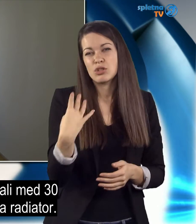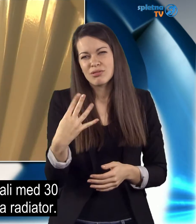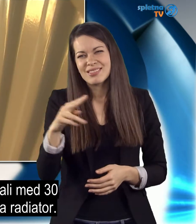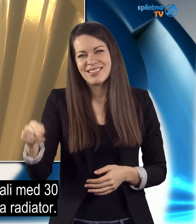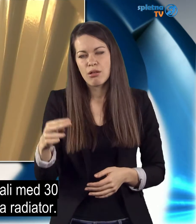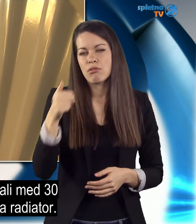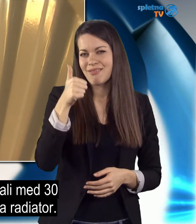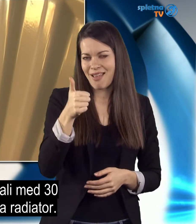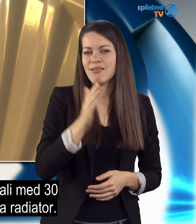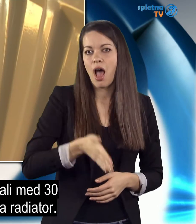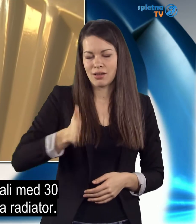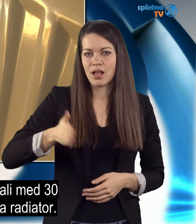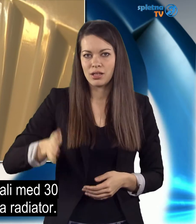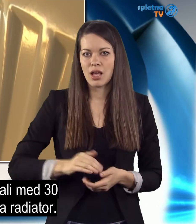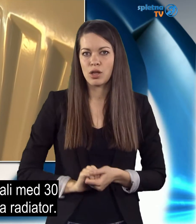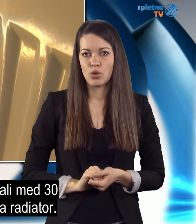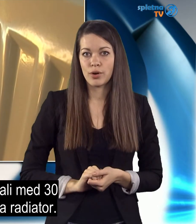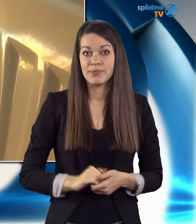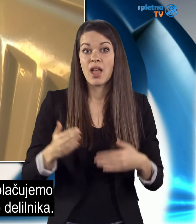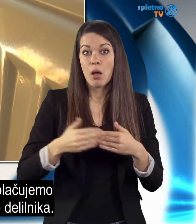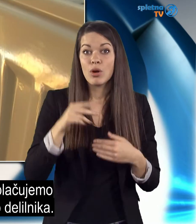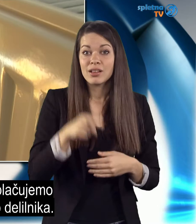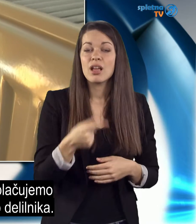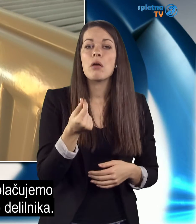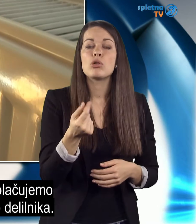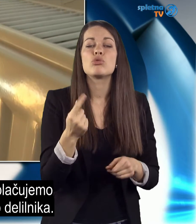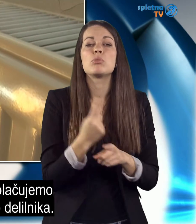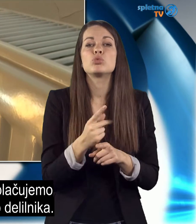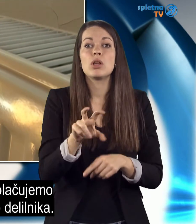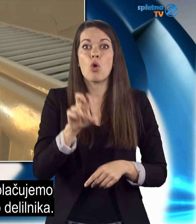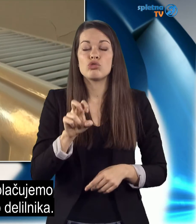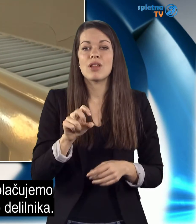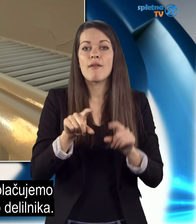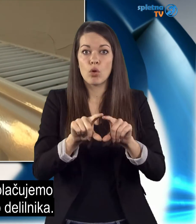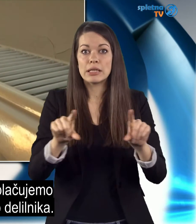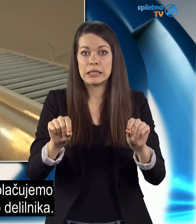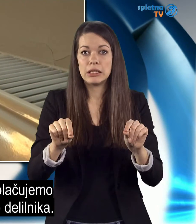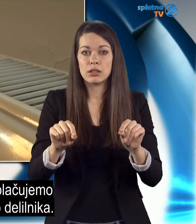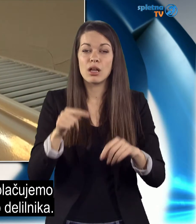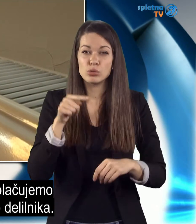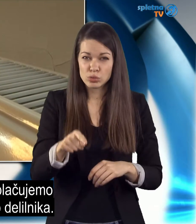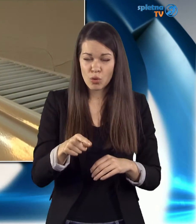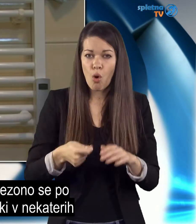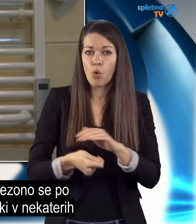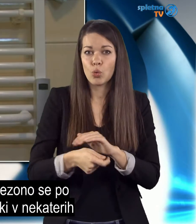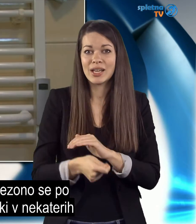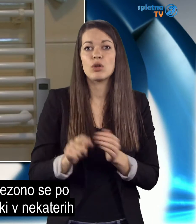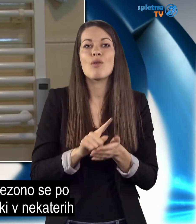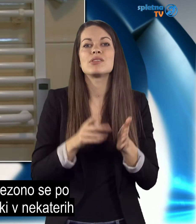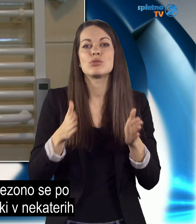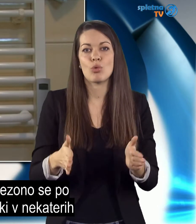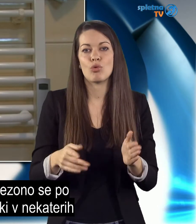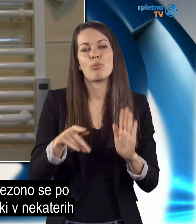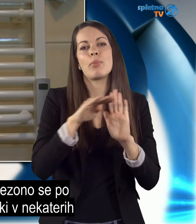med 30 in 40 evrov na radiator, poleg tega plačujemo tudi odčitavo delilnika. In s to